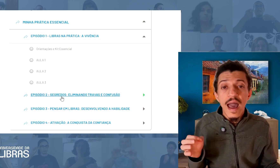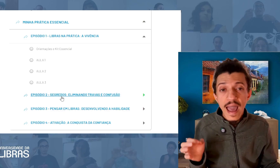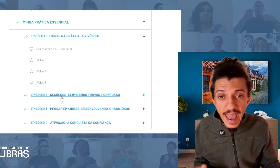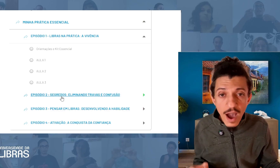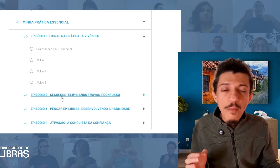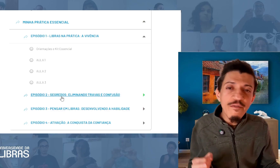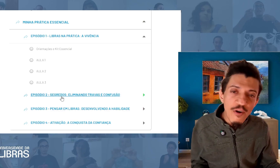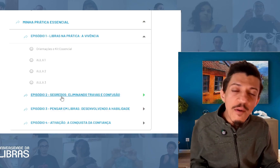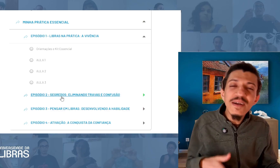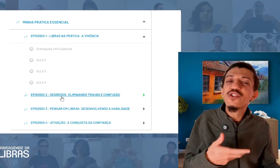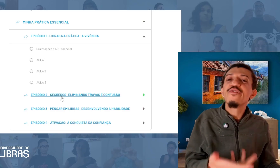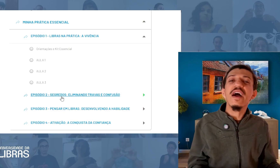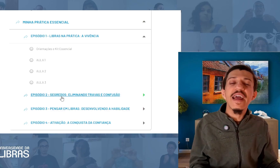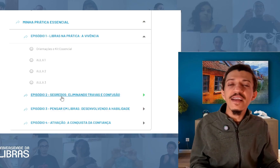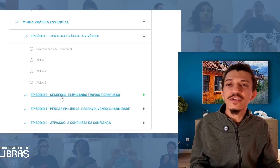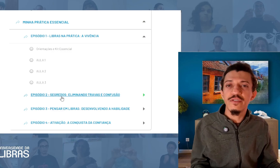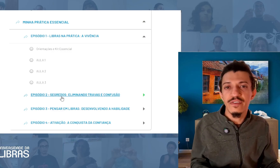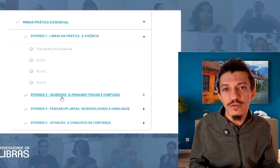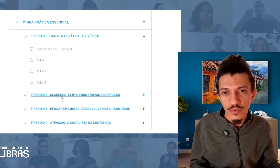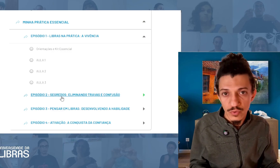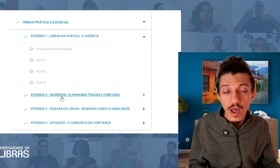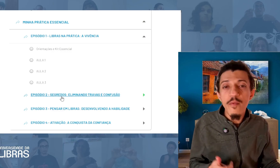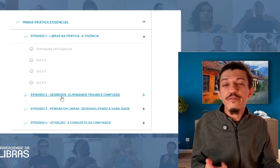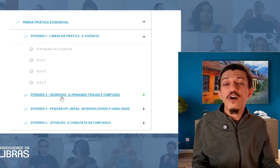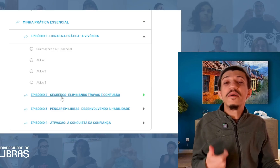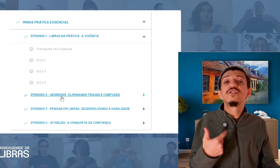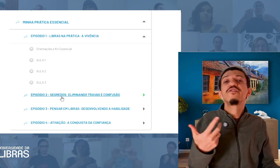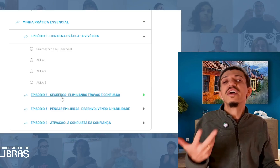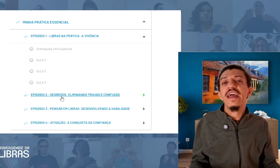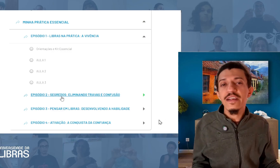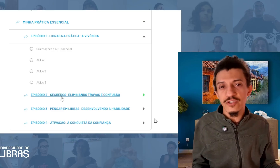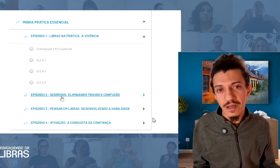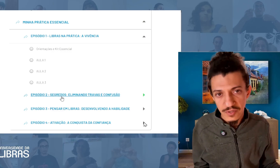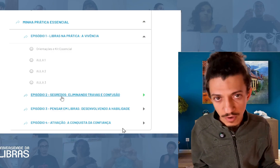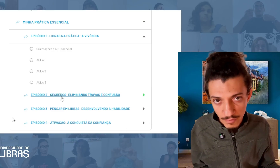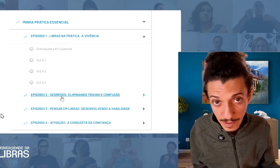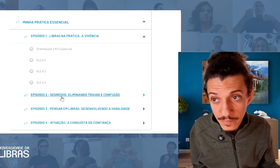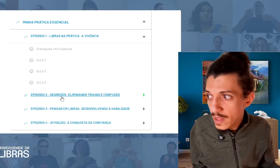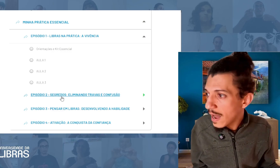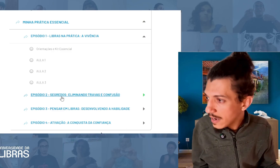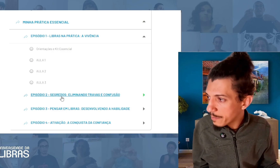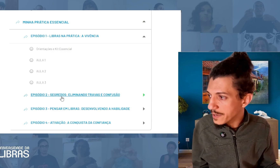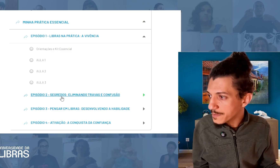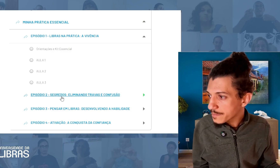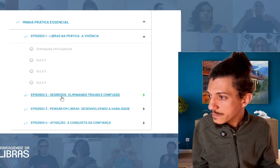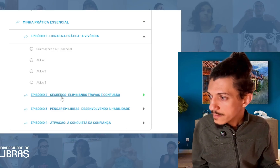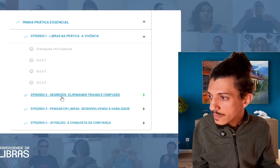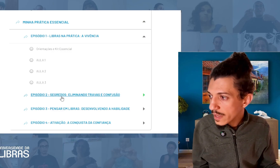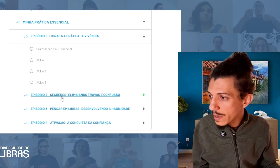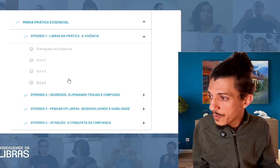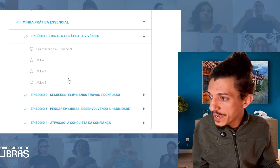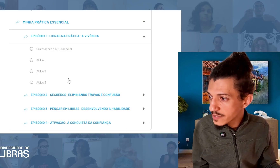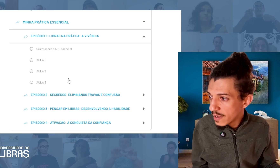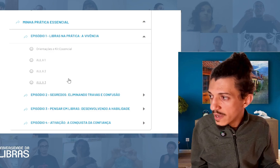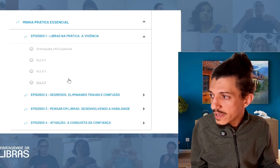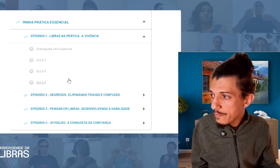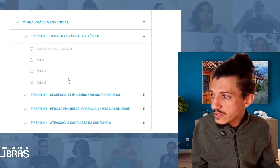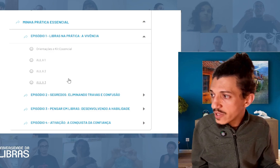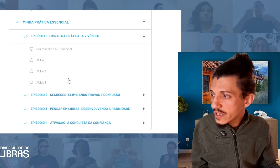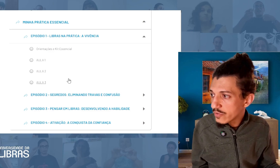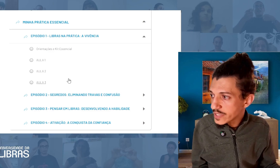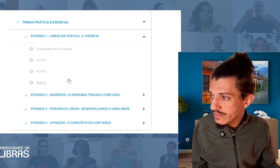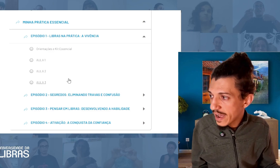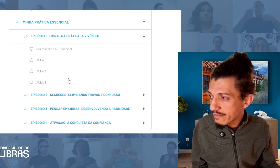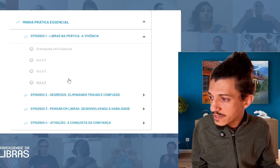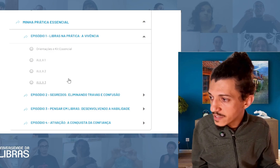Então, é uma forma diferente de ver o mundo, é uma forma diferente de absorver a Libras. E é por isso que à medida